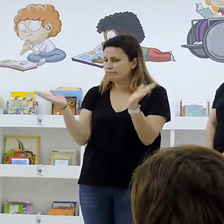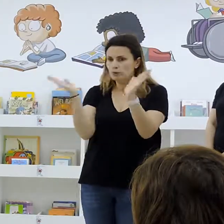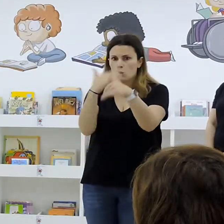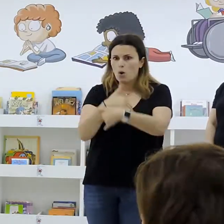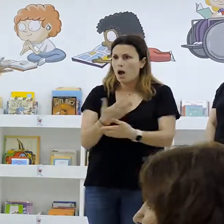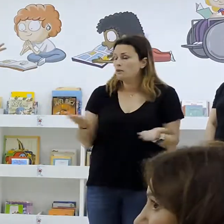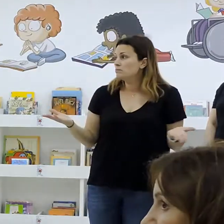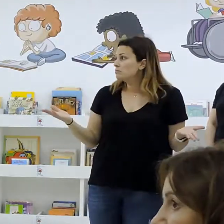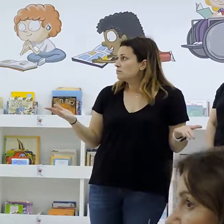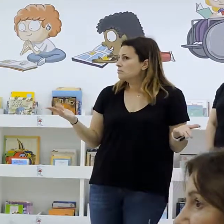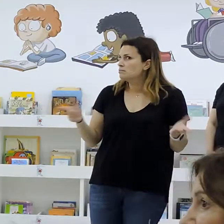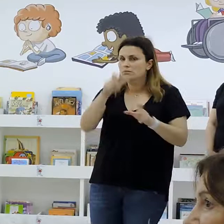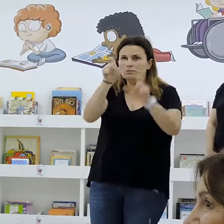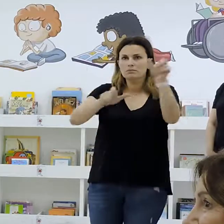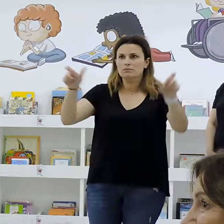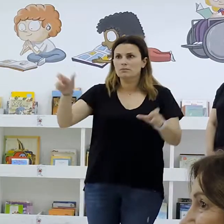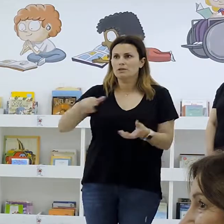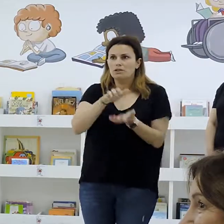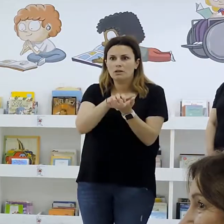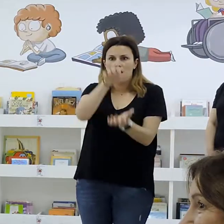desaparece y la gente a veces...